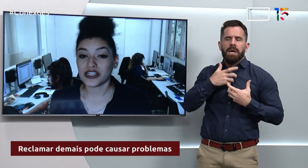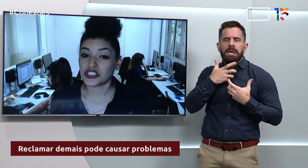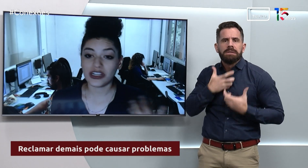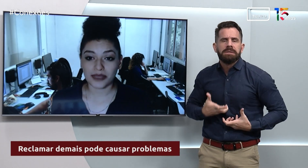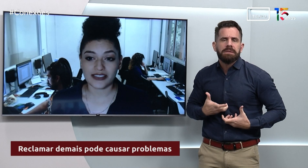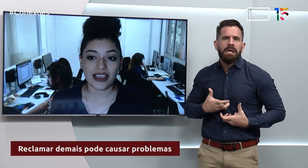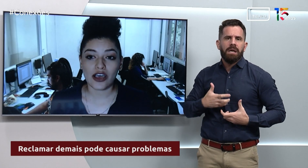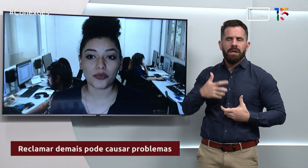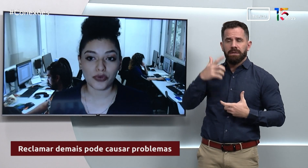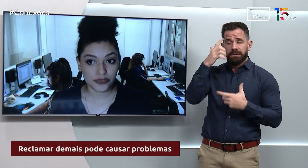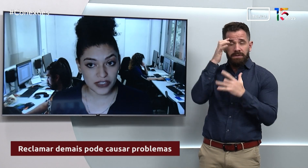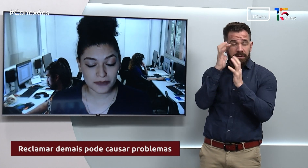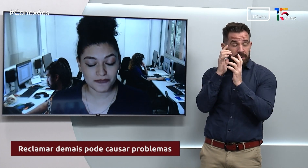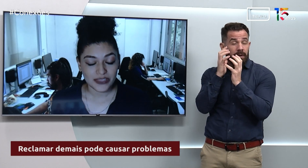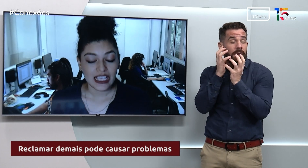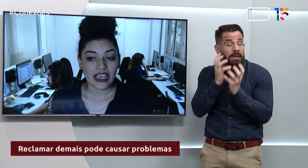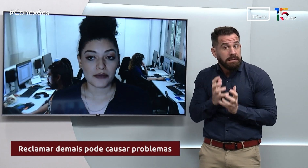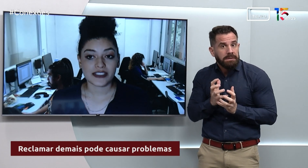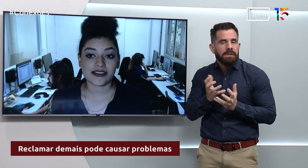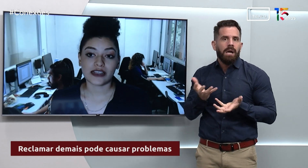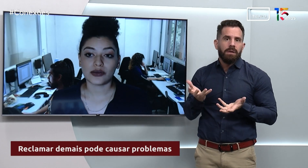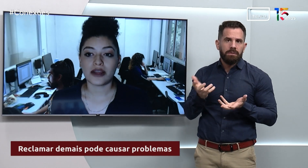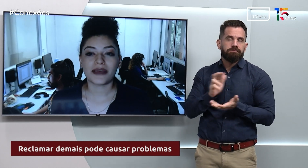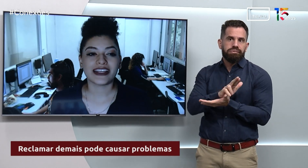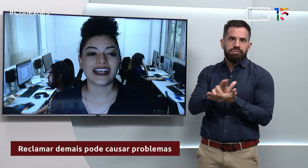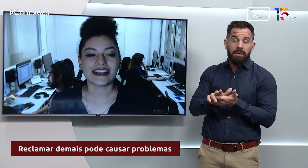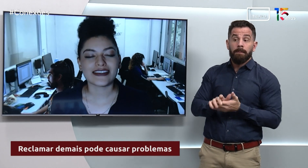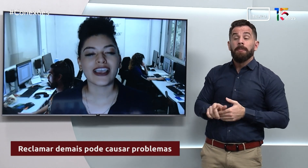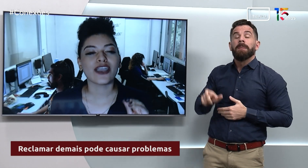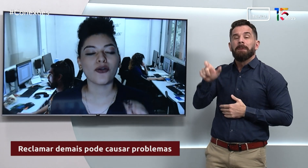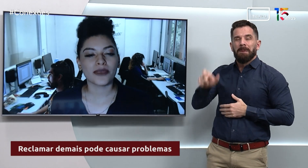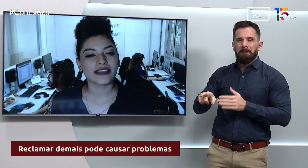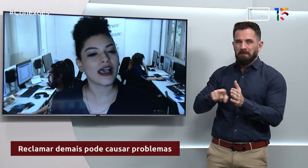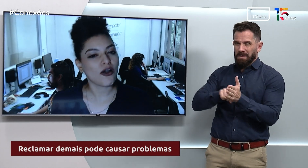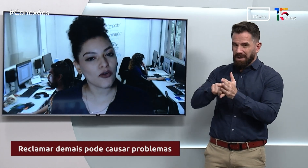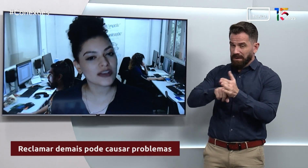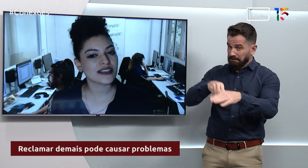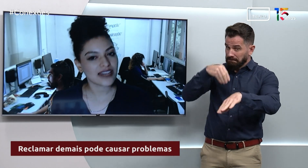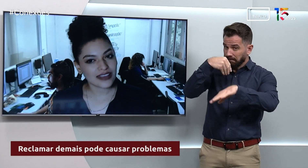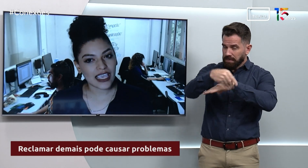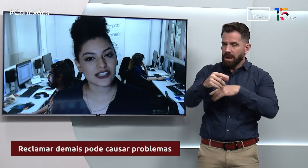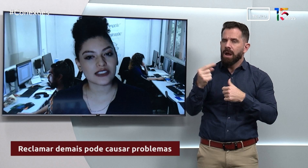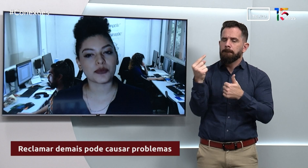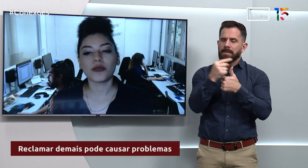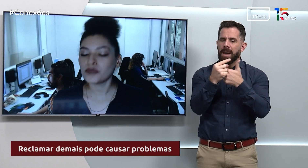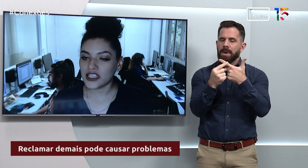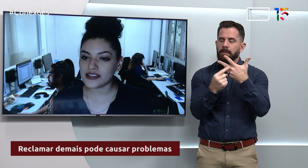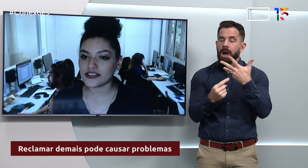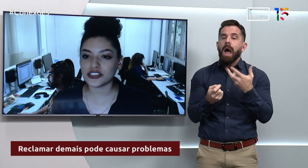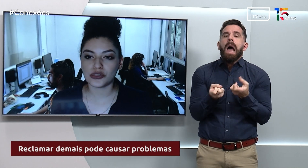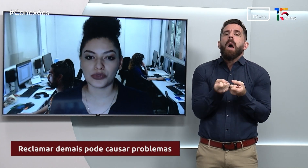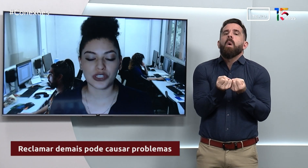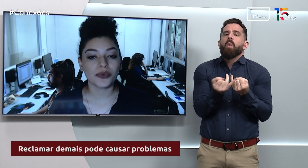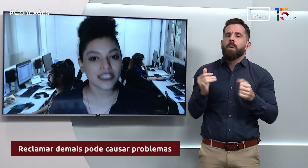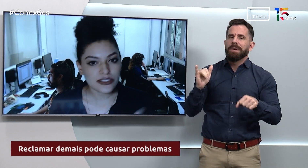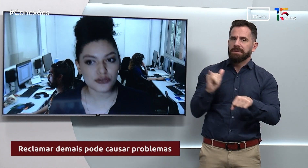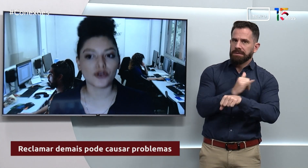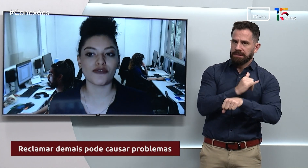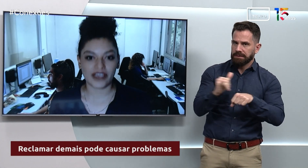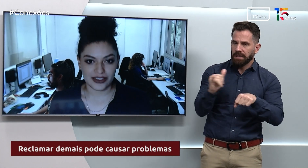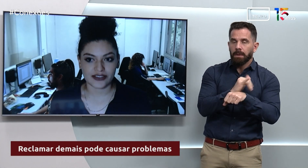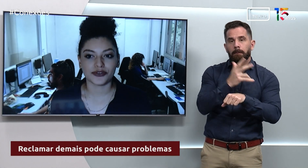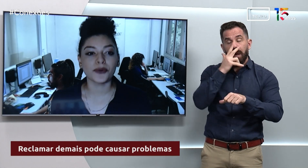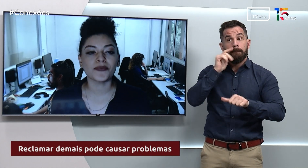cansaço, fadiga mental, por fim. A pesquisadora Maria Garcia recomenda algumas estratégias para uma mudança de atitude. É um início